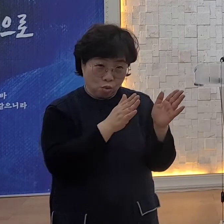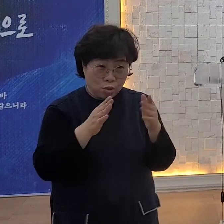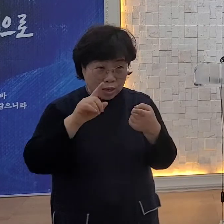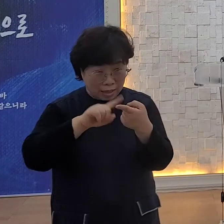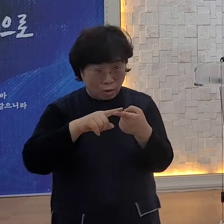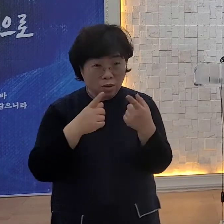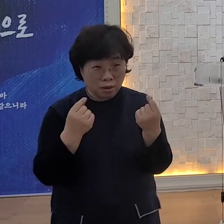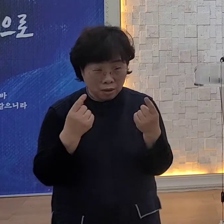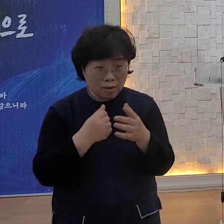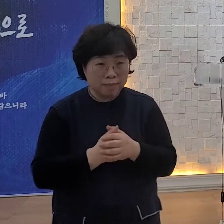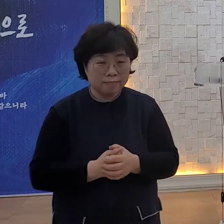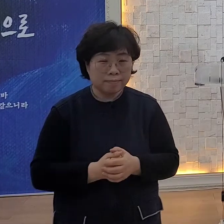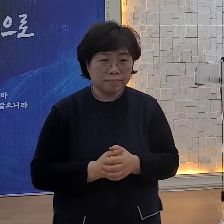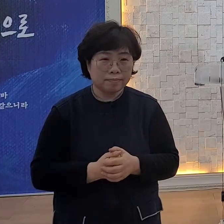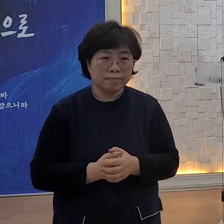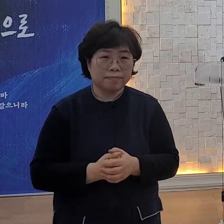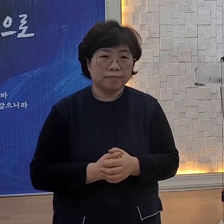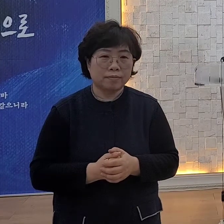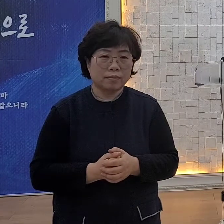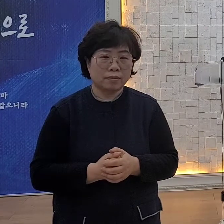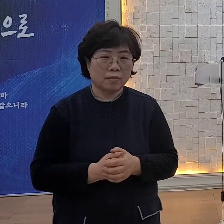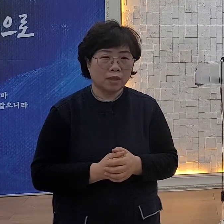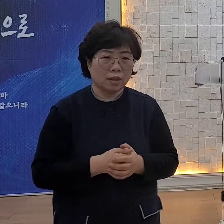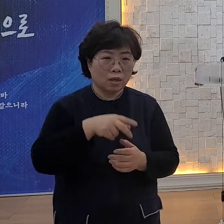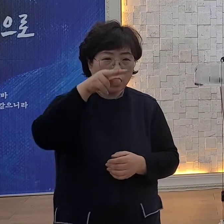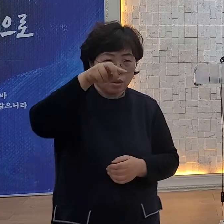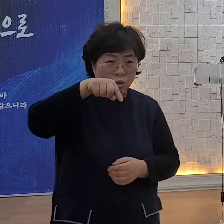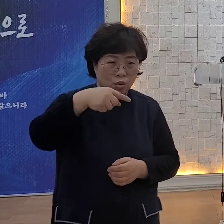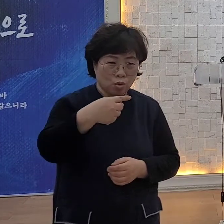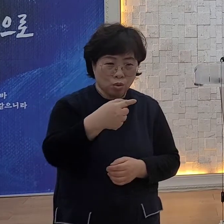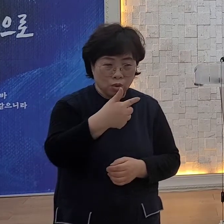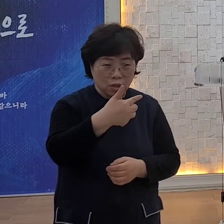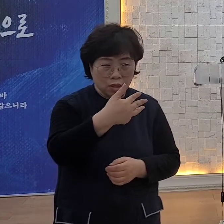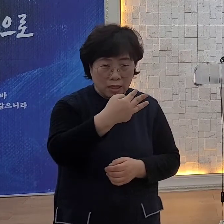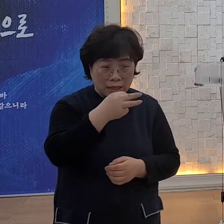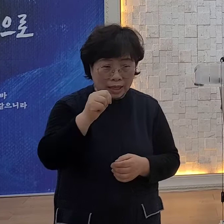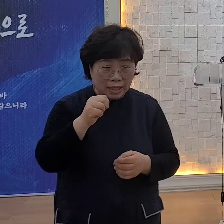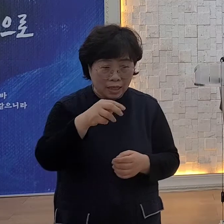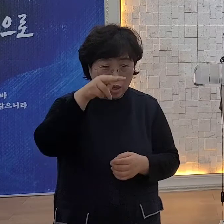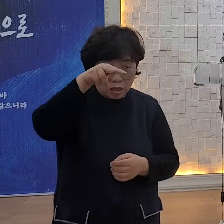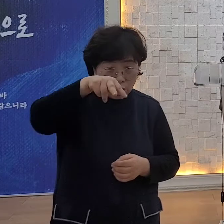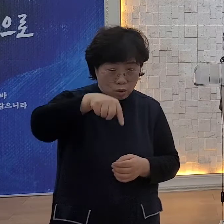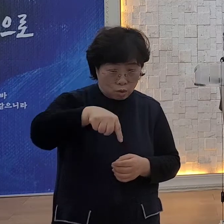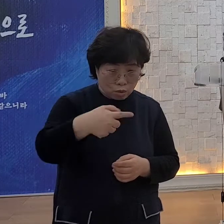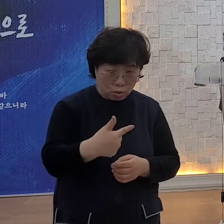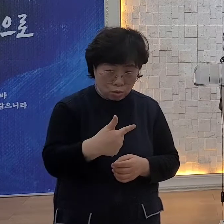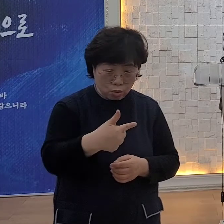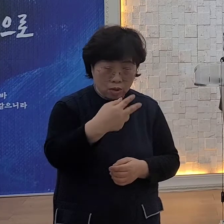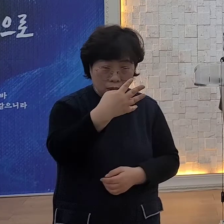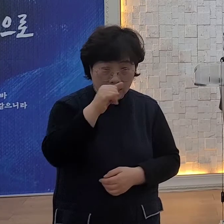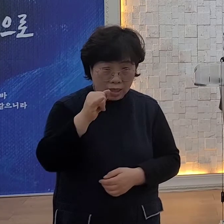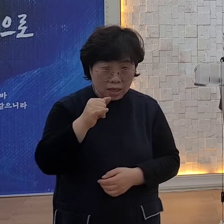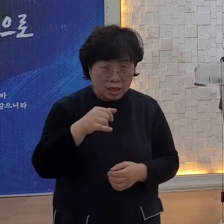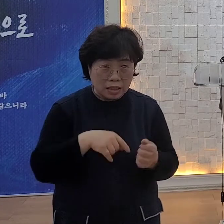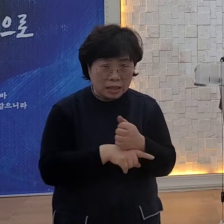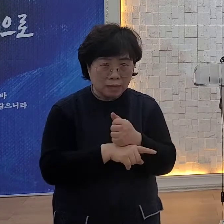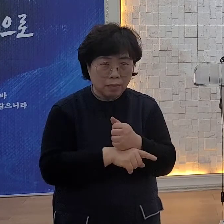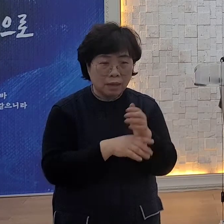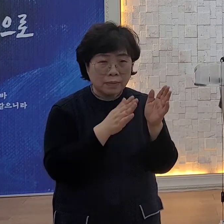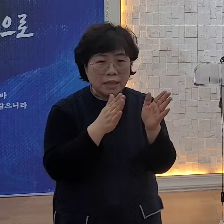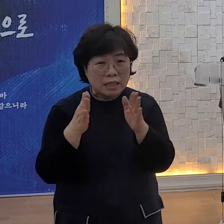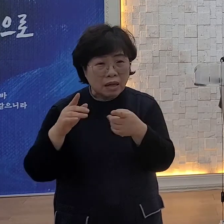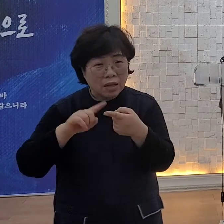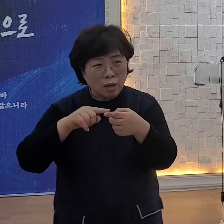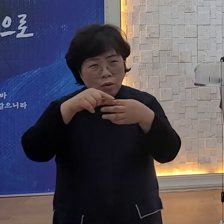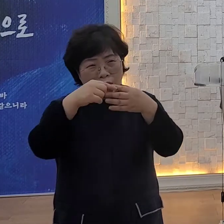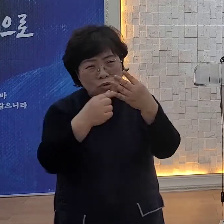그런데 그 순리라는 이 우생마사가 보여주는 좋은 중요한 교훈이다.